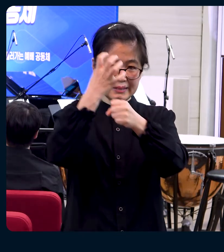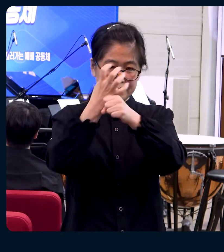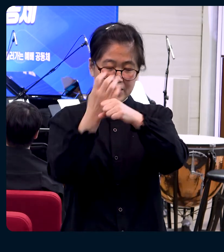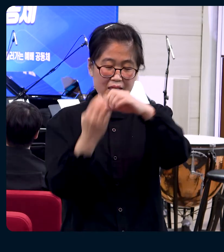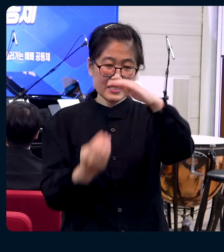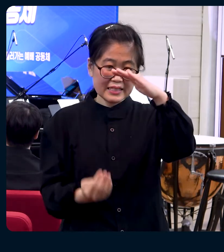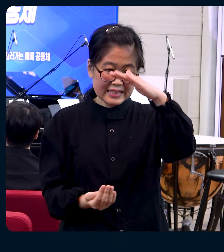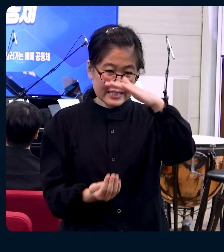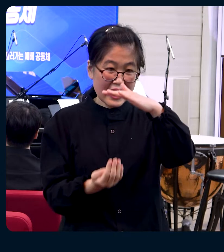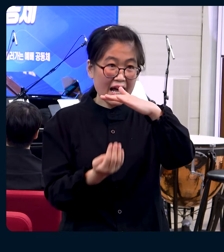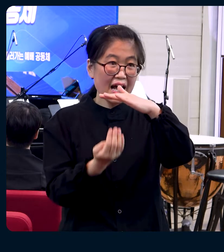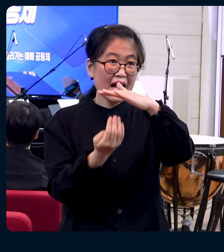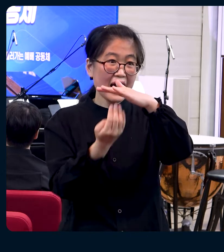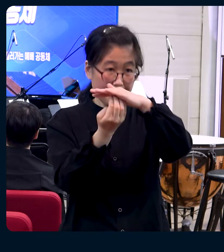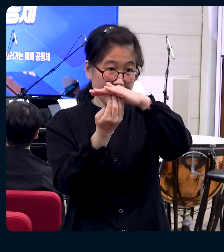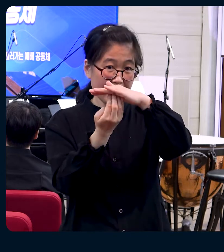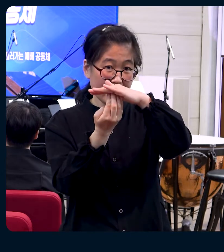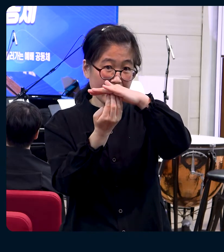(40년이) 어떻게 됐다고요?